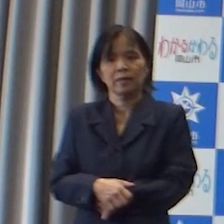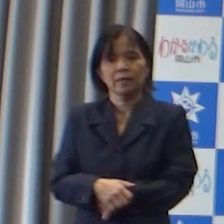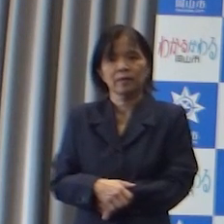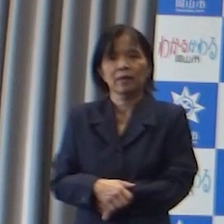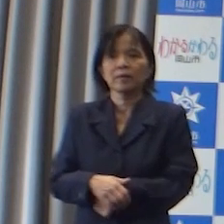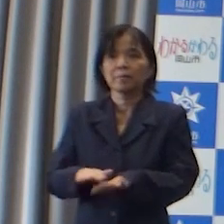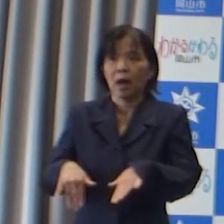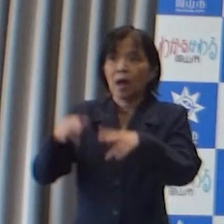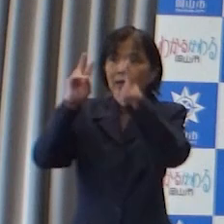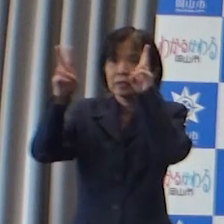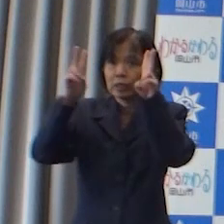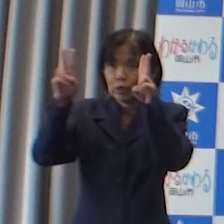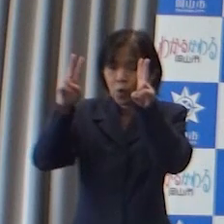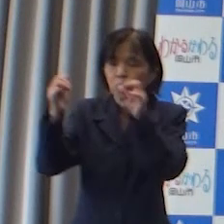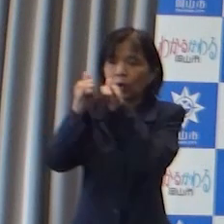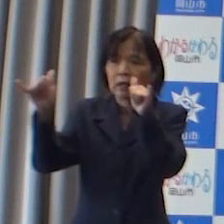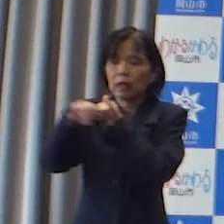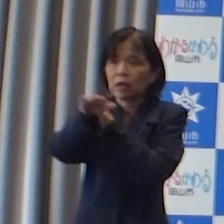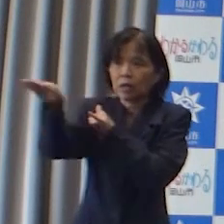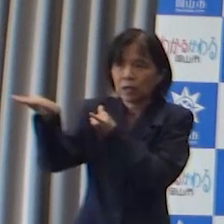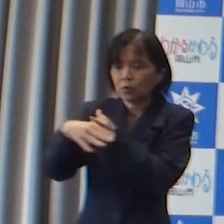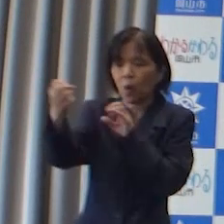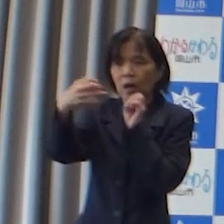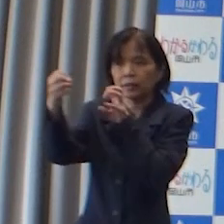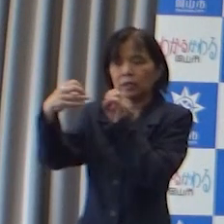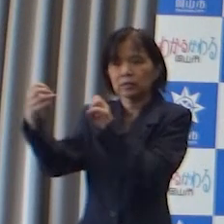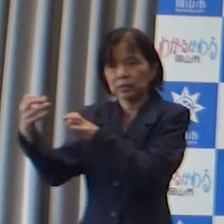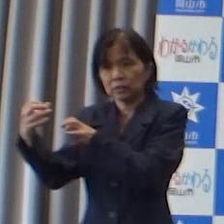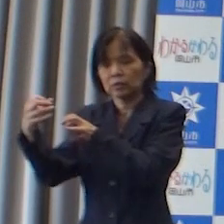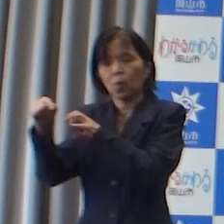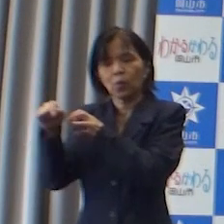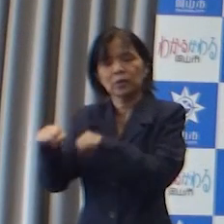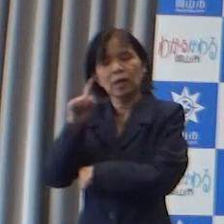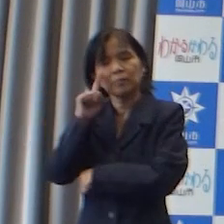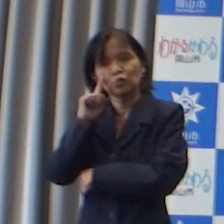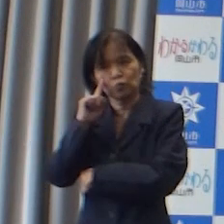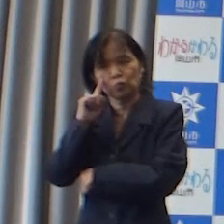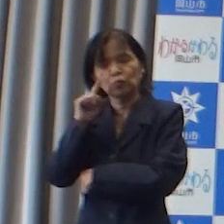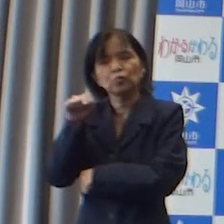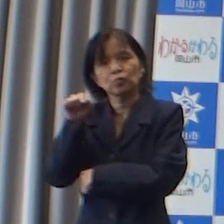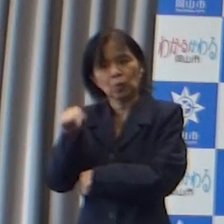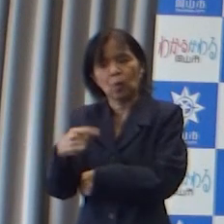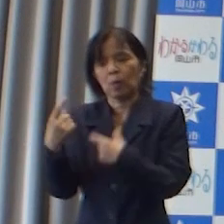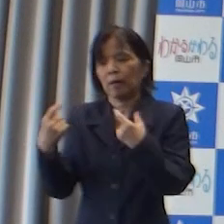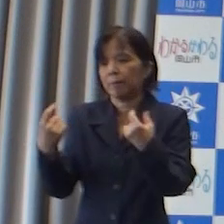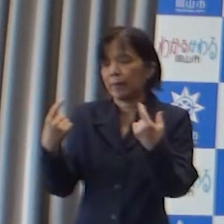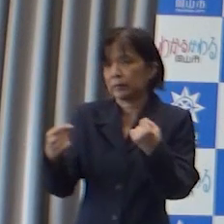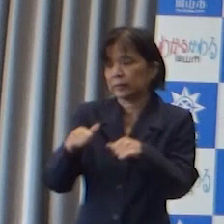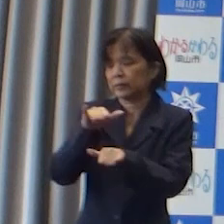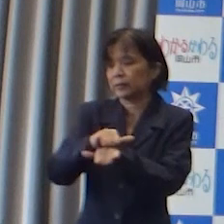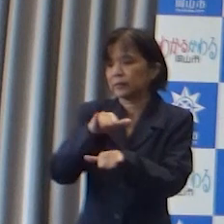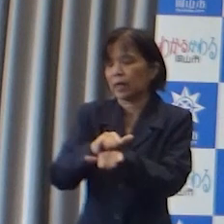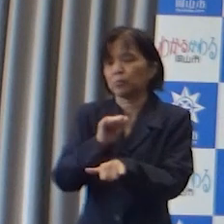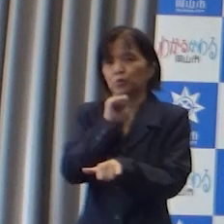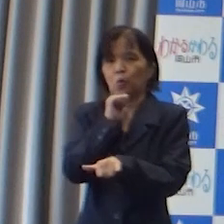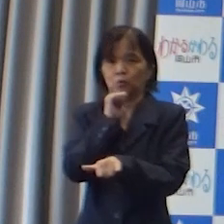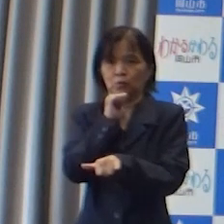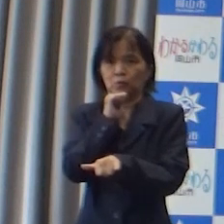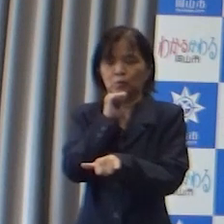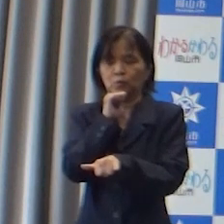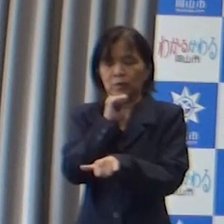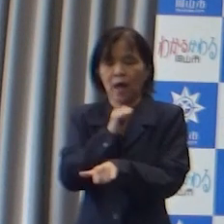今企業の方々と話をしてみると、一つに言えることが、やっぱり人材の不足が随分言われてます